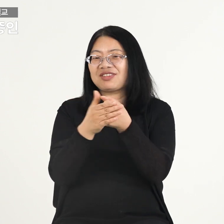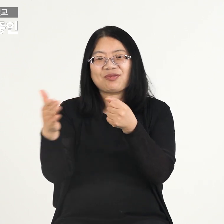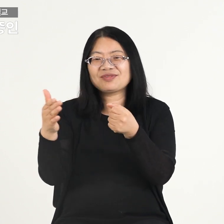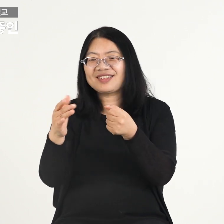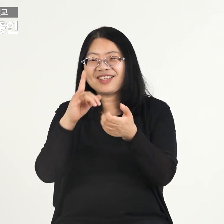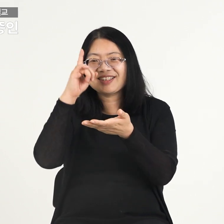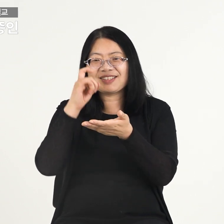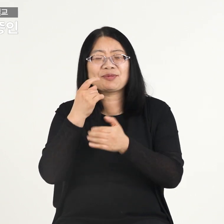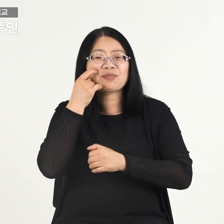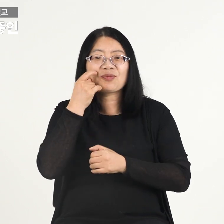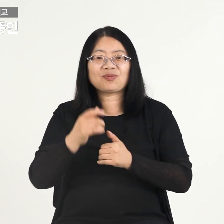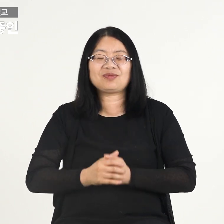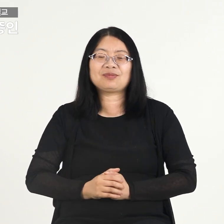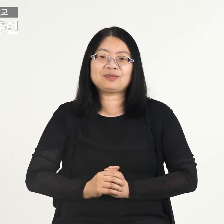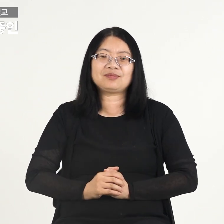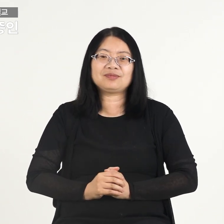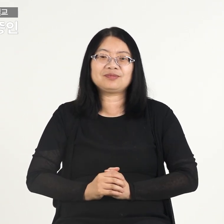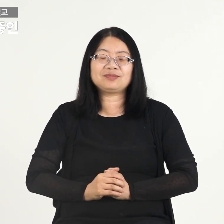바람에